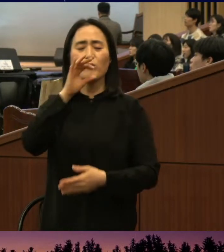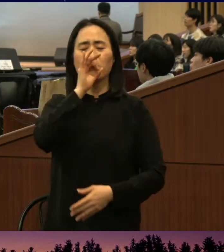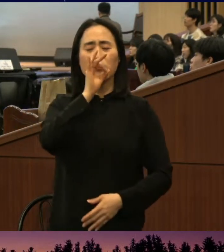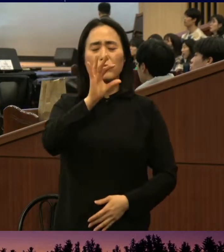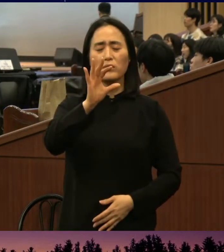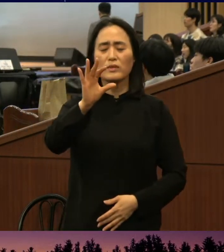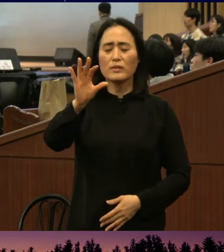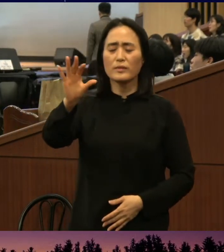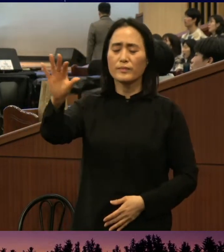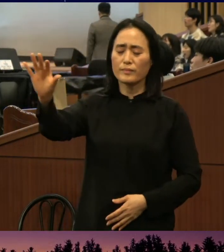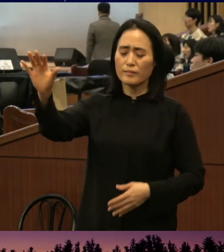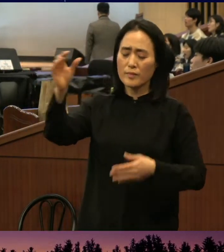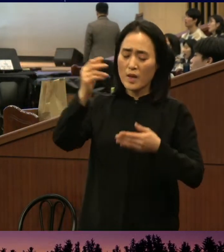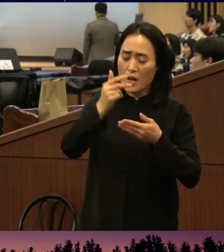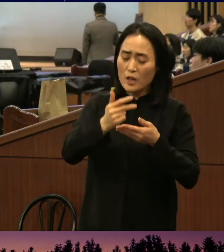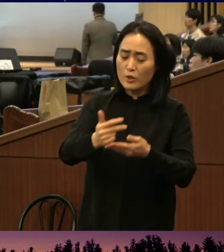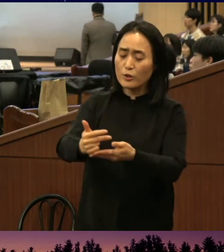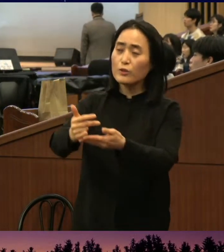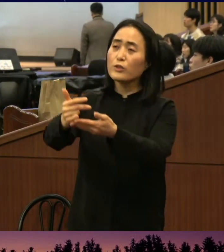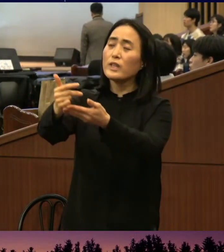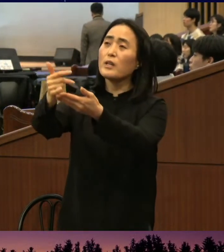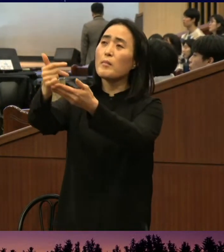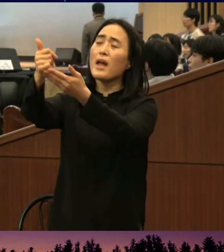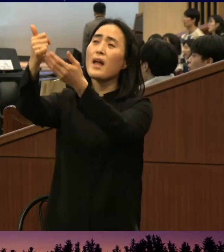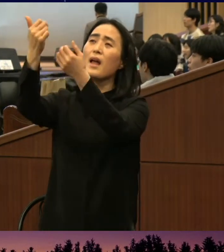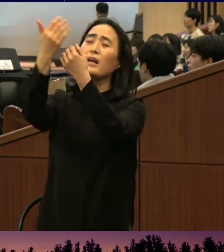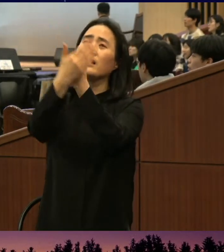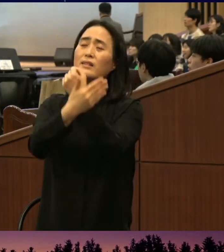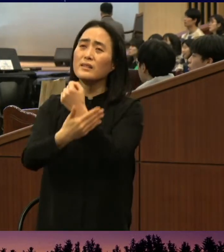증량 못한 주님의